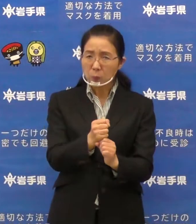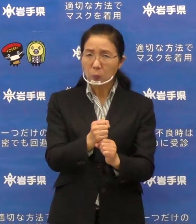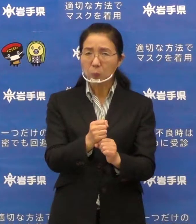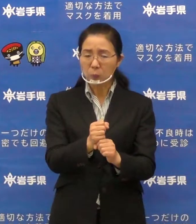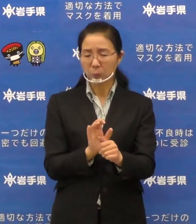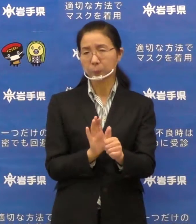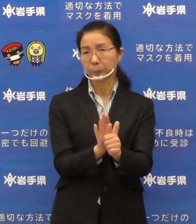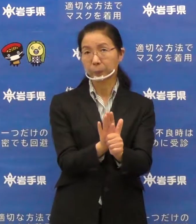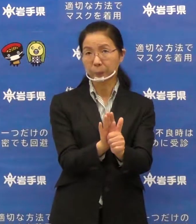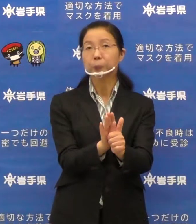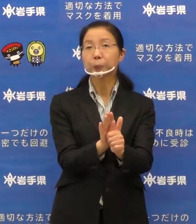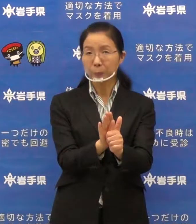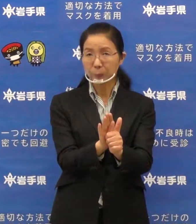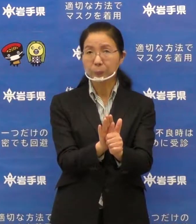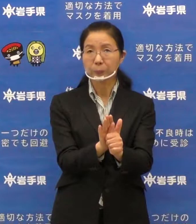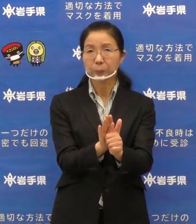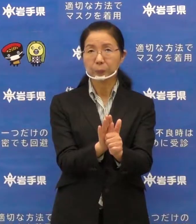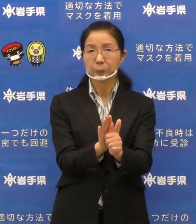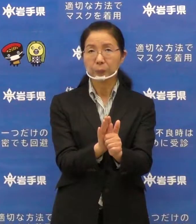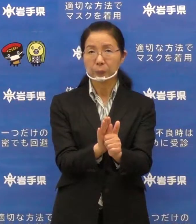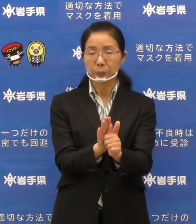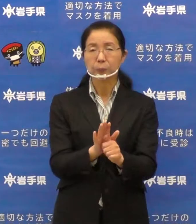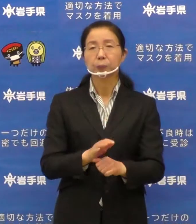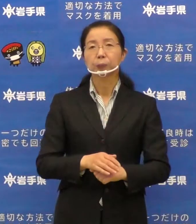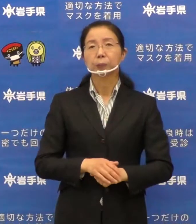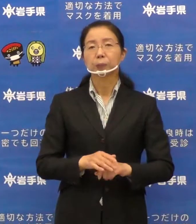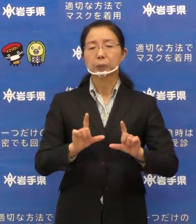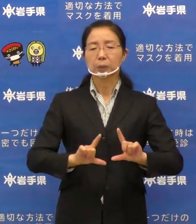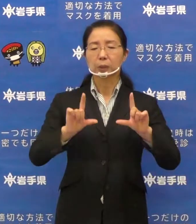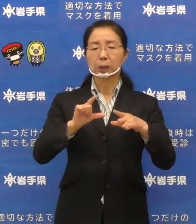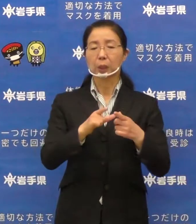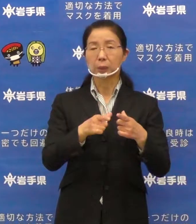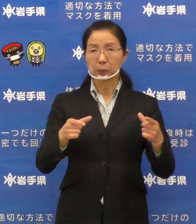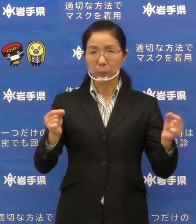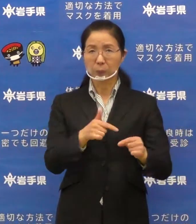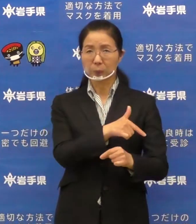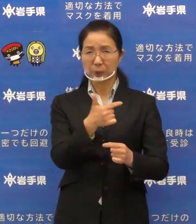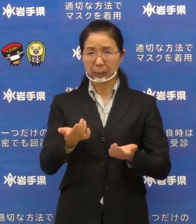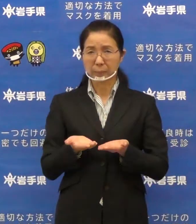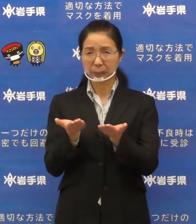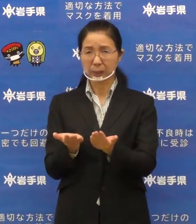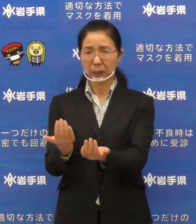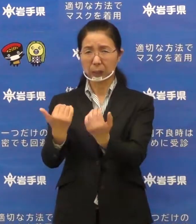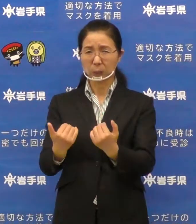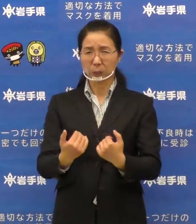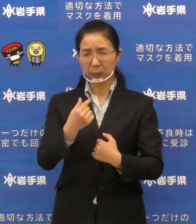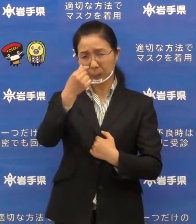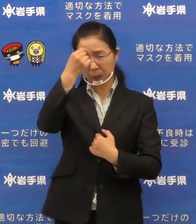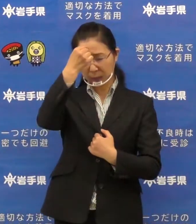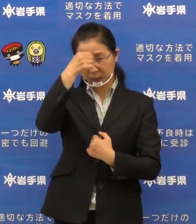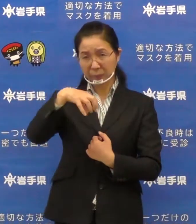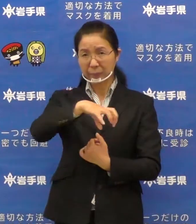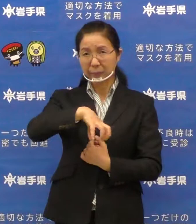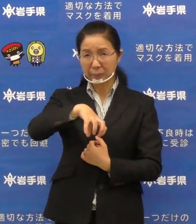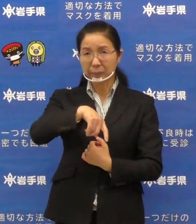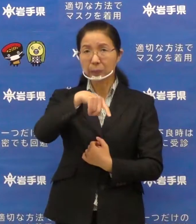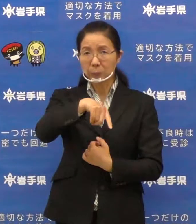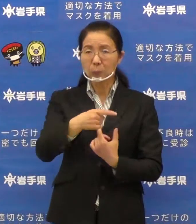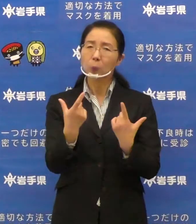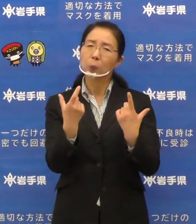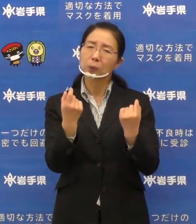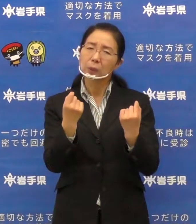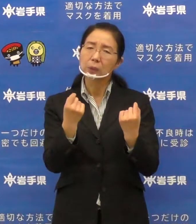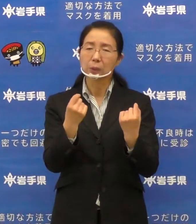進め、そして、東日本大震災津波と同じ視点ですけれども